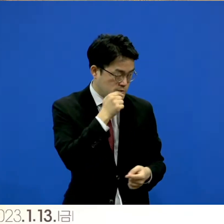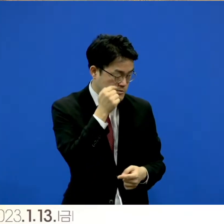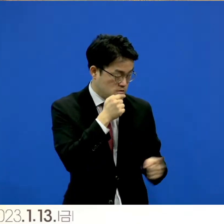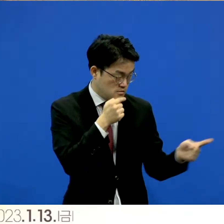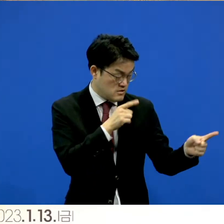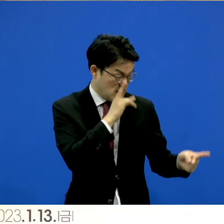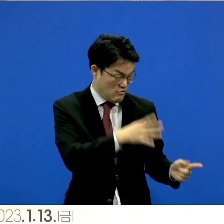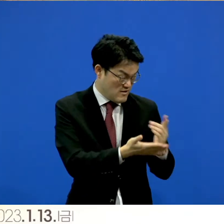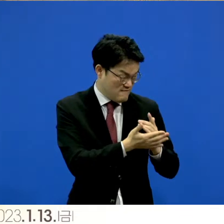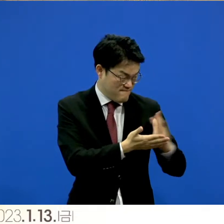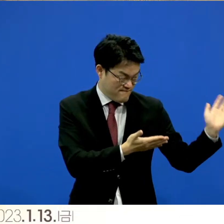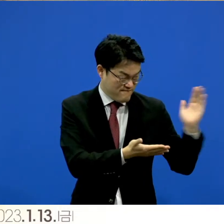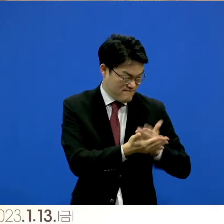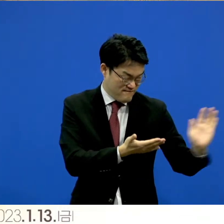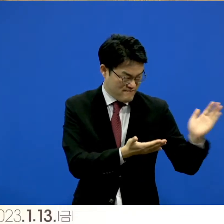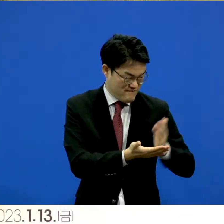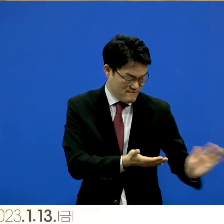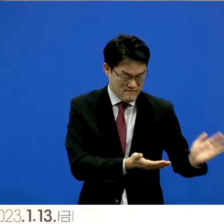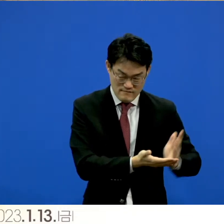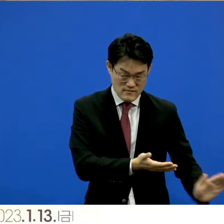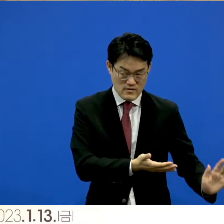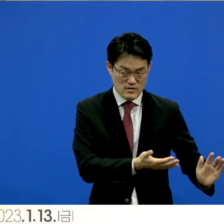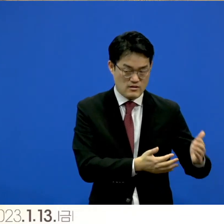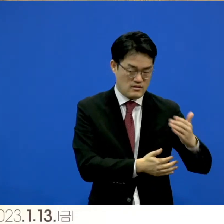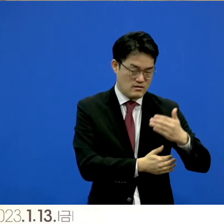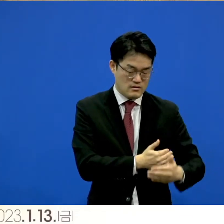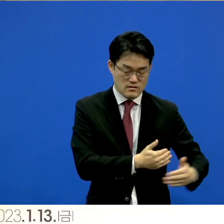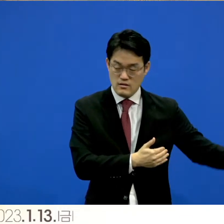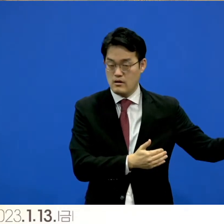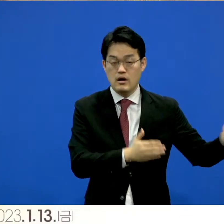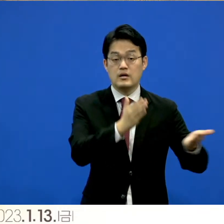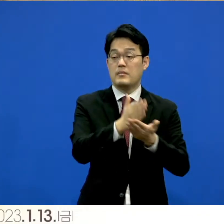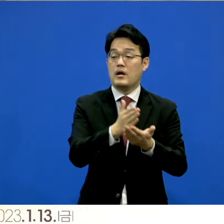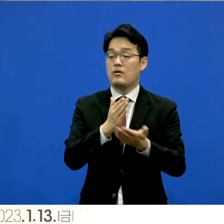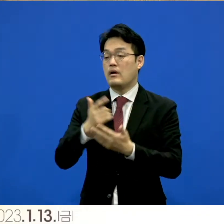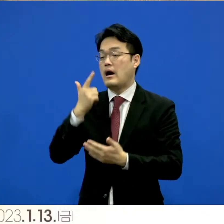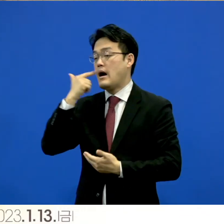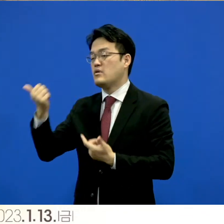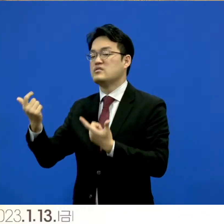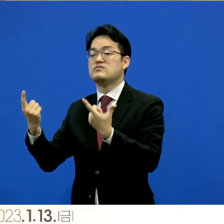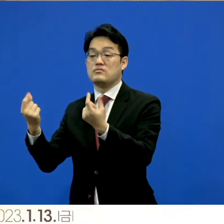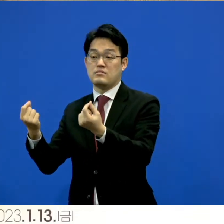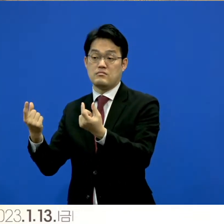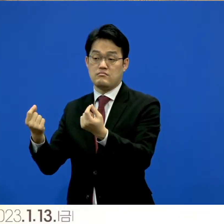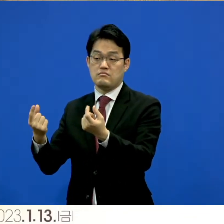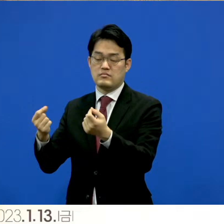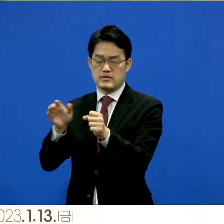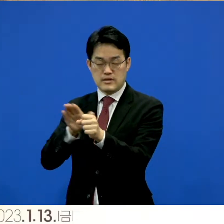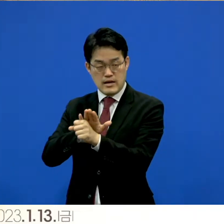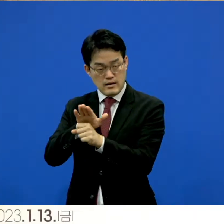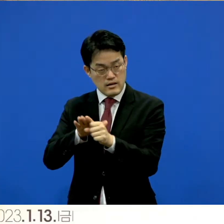아버지의 안경을 써야 돼요. 눈이 멀어야 돼요. 아버지가 가졌던 사랑의 시선을 가지고